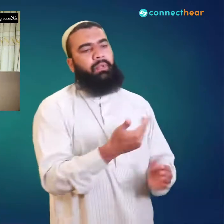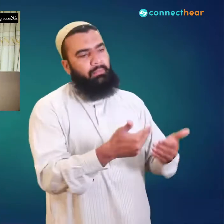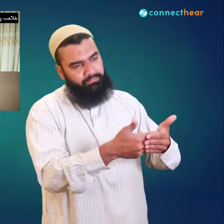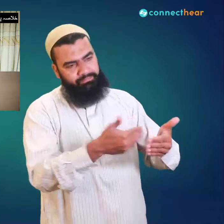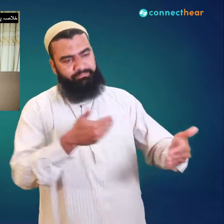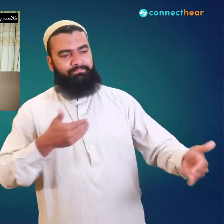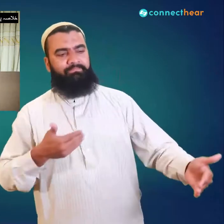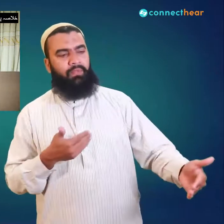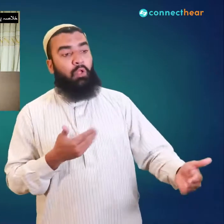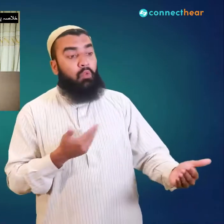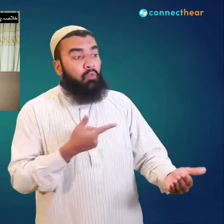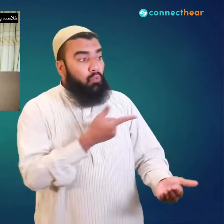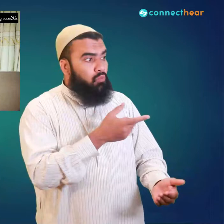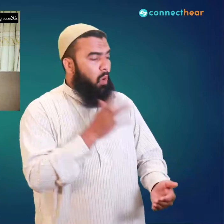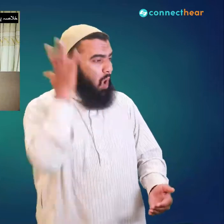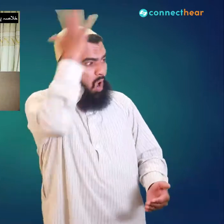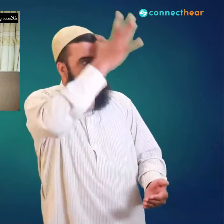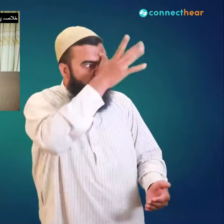میں شمار ہوگا۔